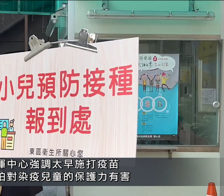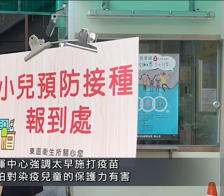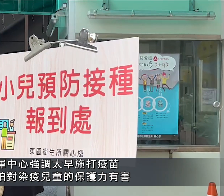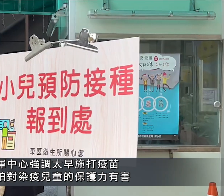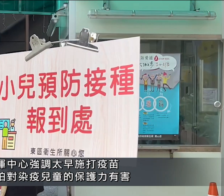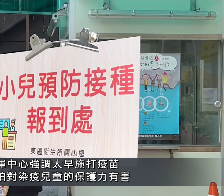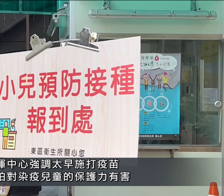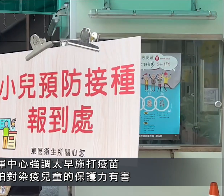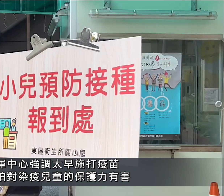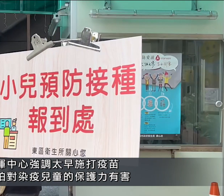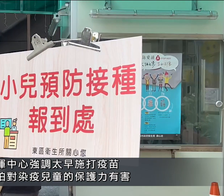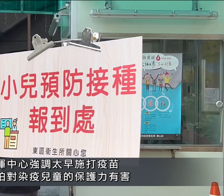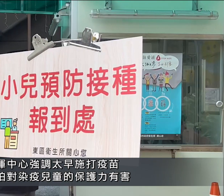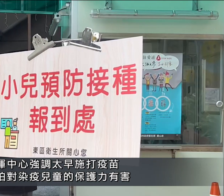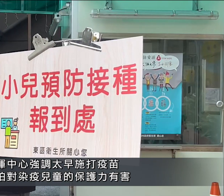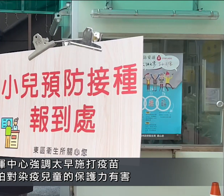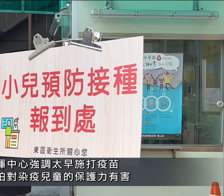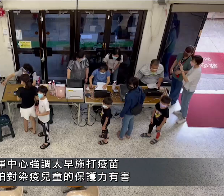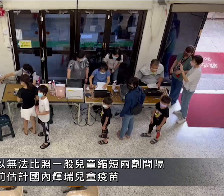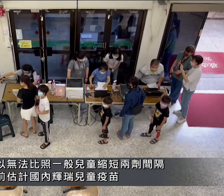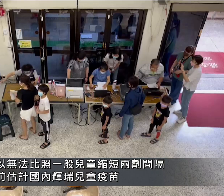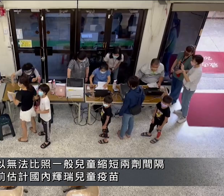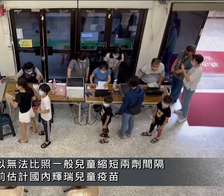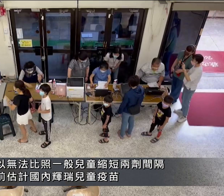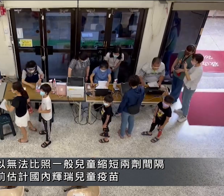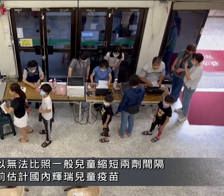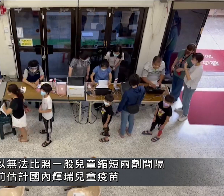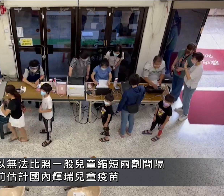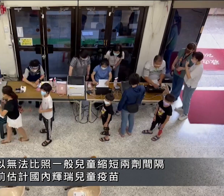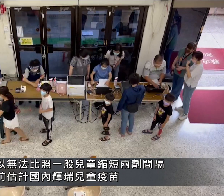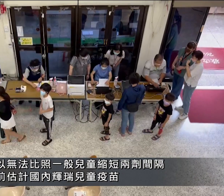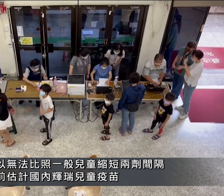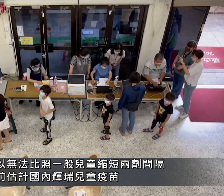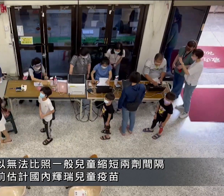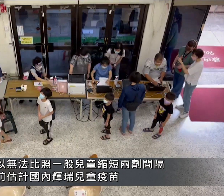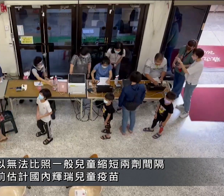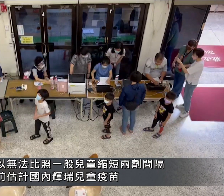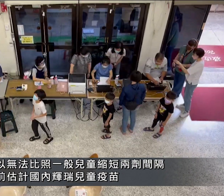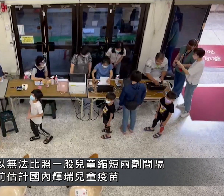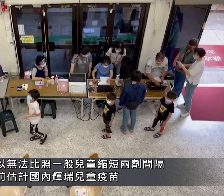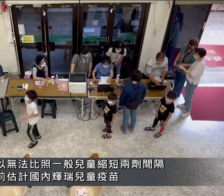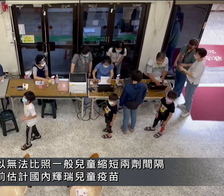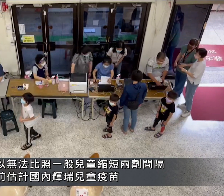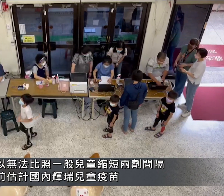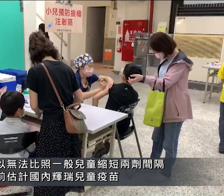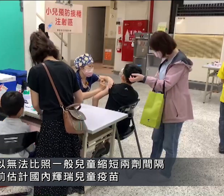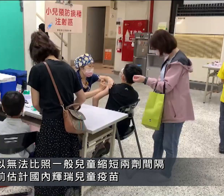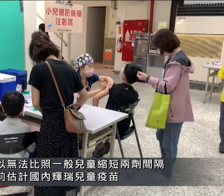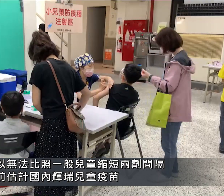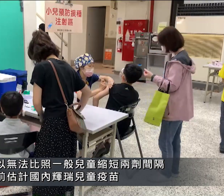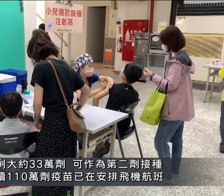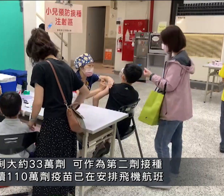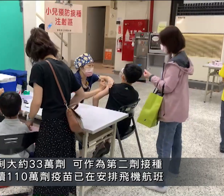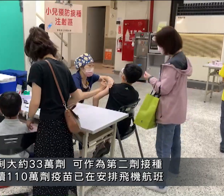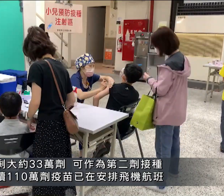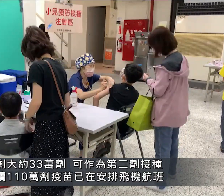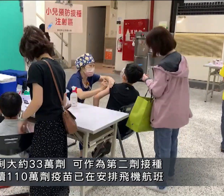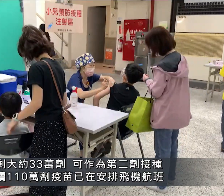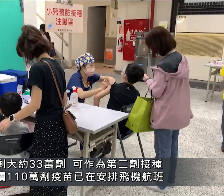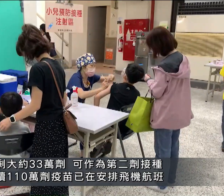疫苗恐怕对染疫儿童的保护力有害，所以无法比较一般儿童缩短2剂间距。目前估计国内辉瑞儿童疫苗大约还剩33万剂，可以作